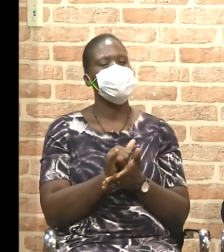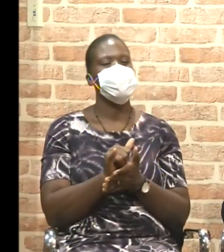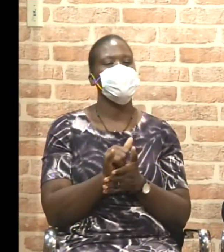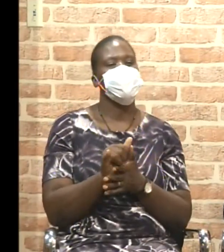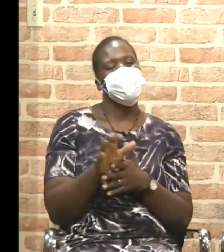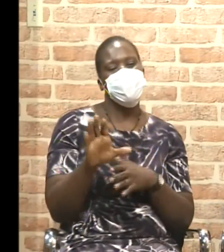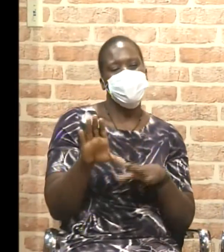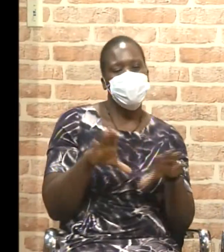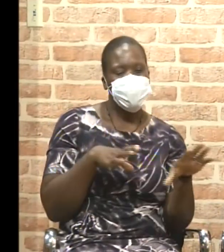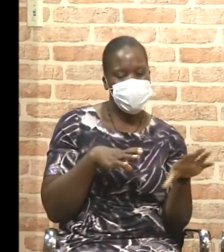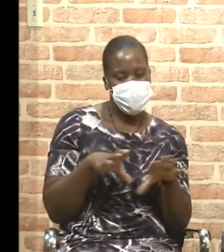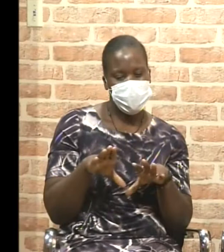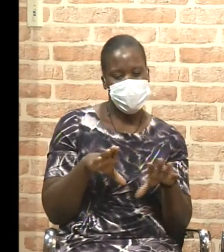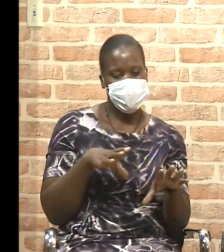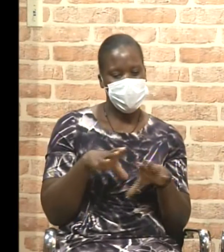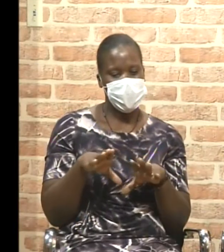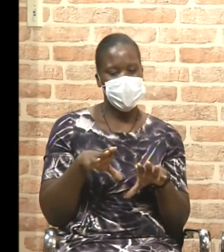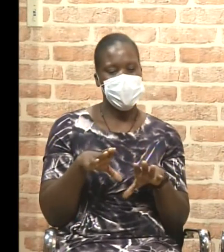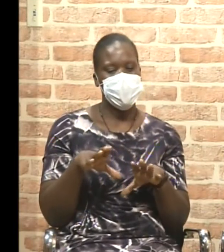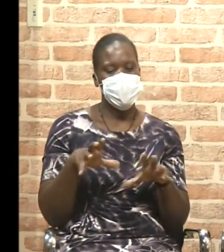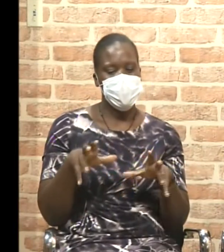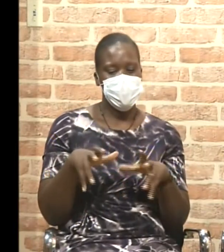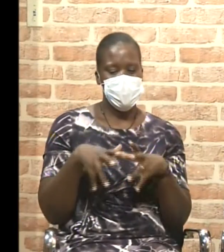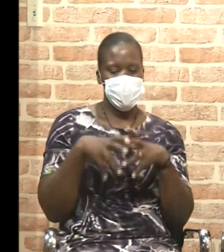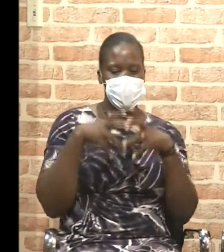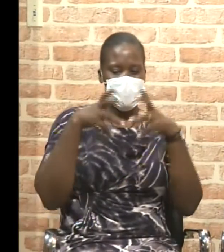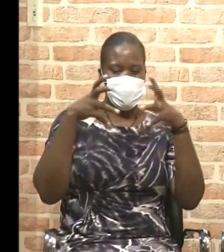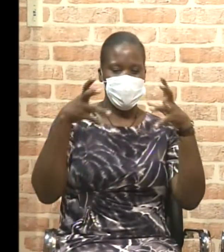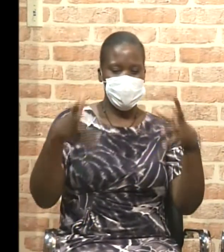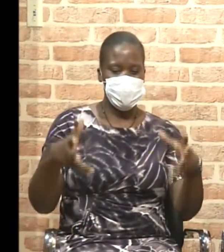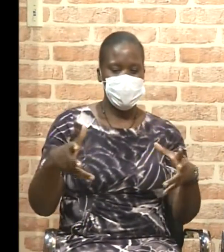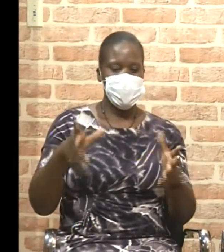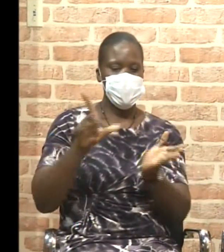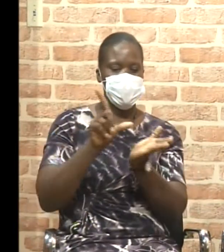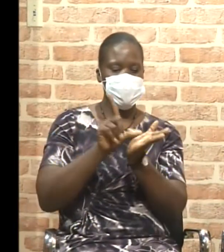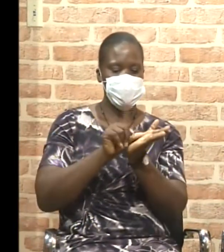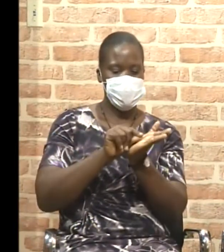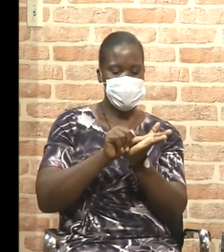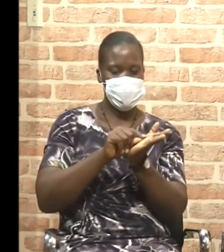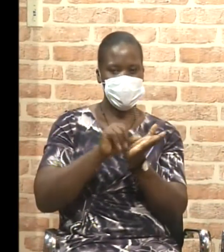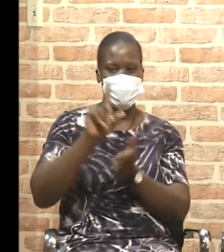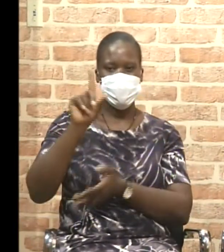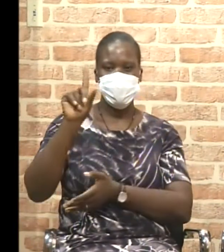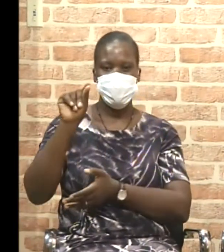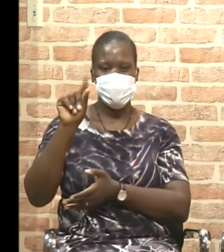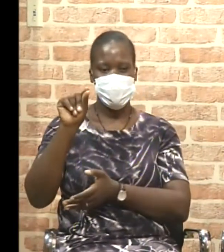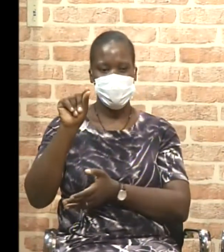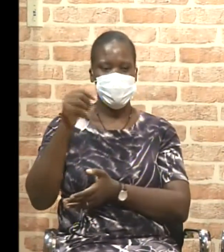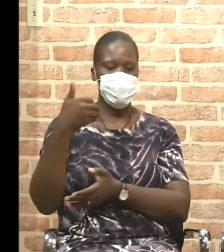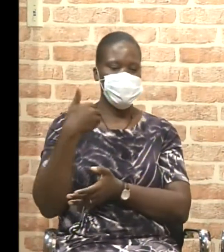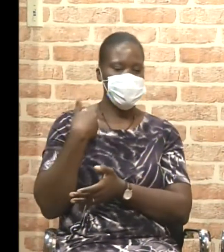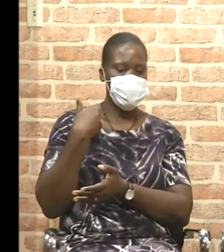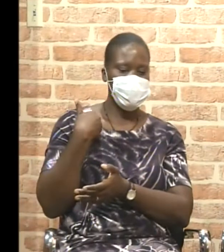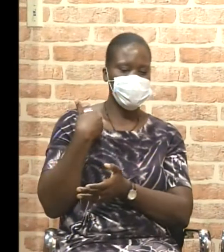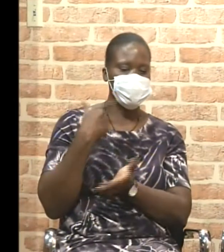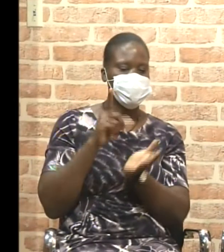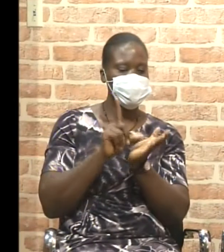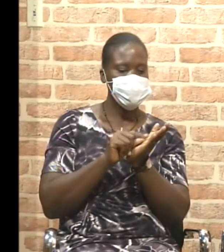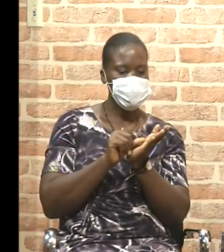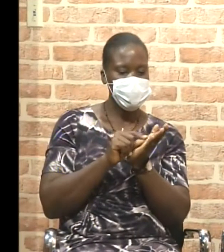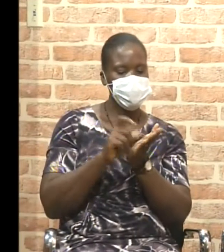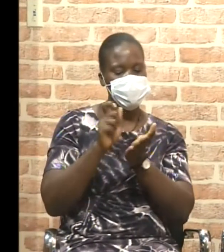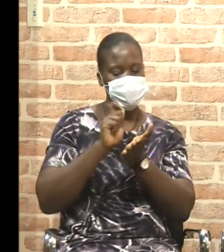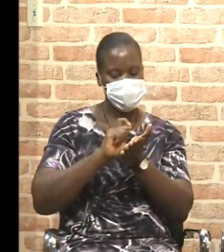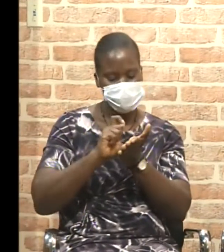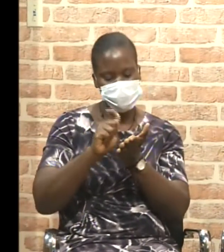nous avons justement intervenu dans une vingtaine de médias. Et gagné tout qui écrit, c'est-à-dire qui écrit deux